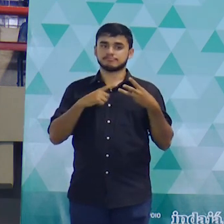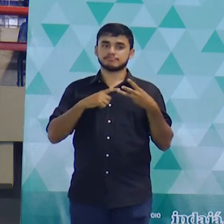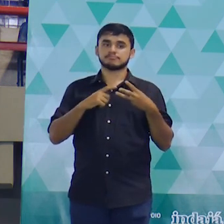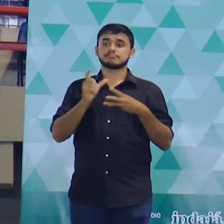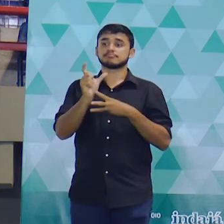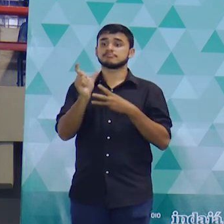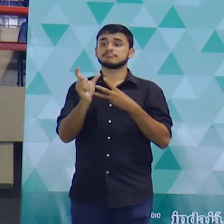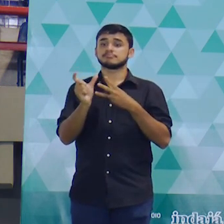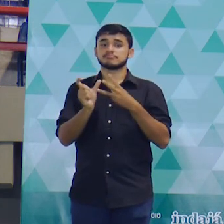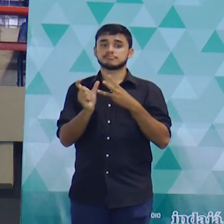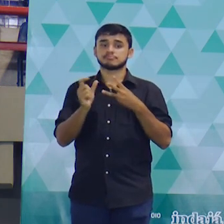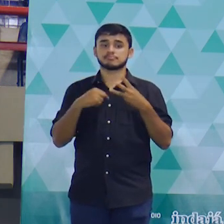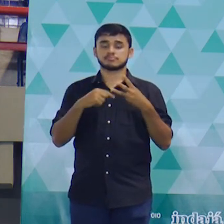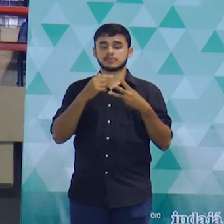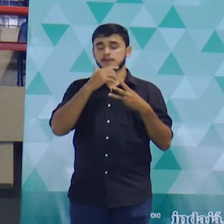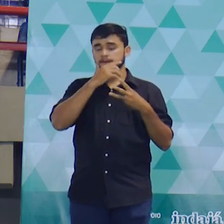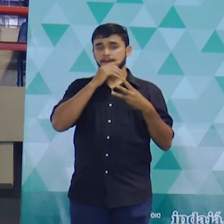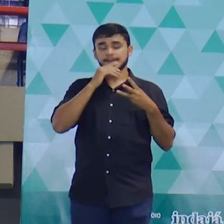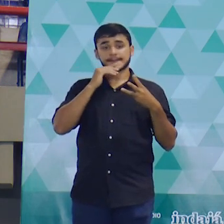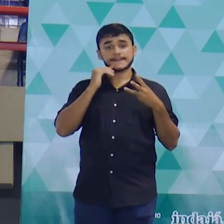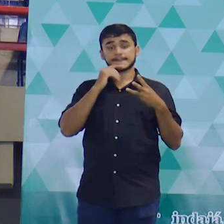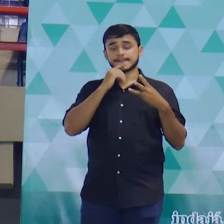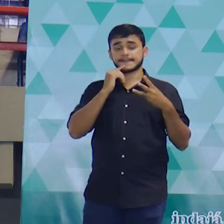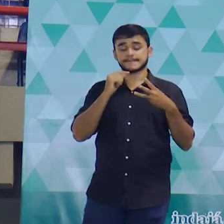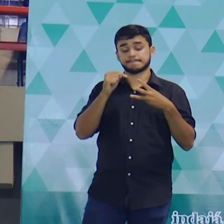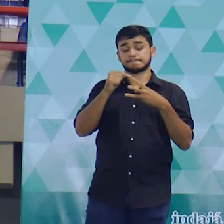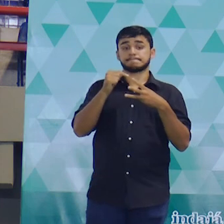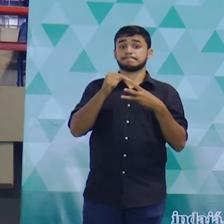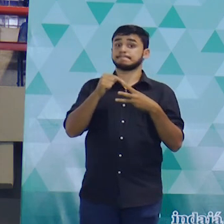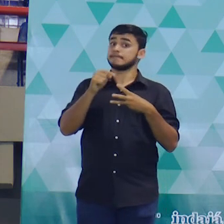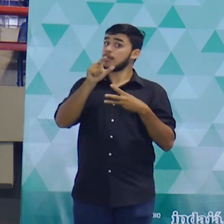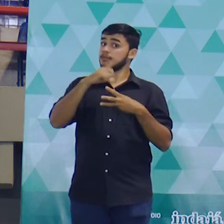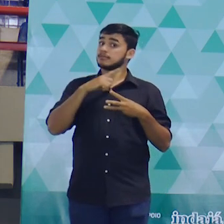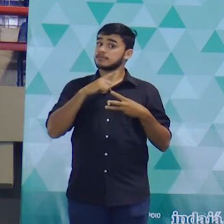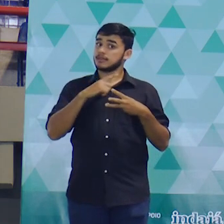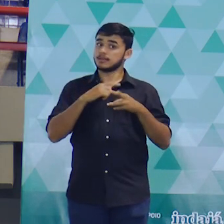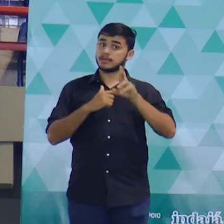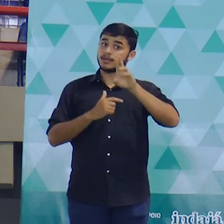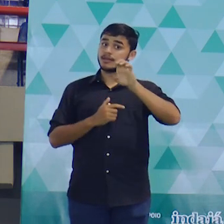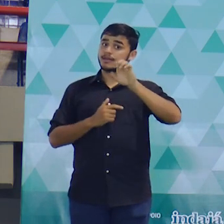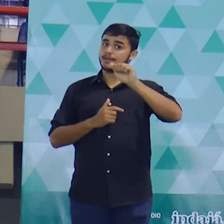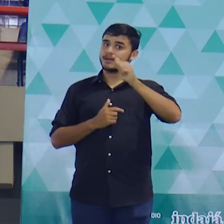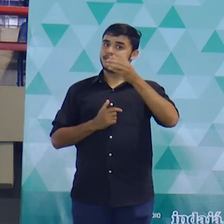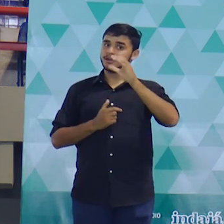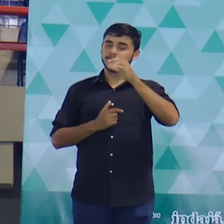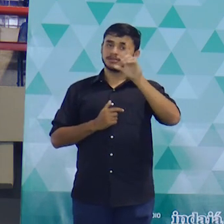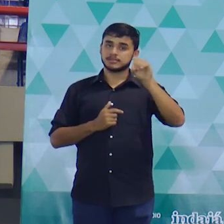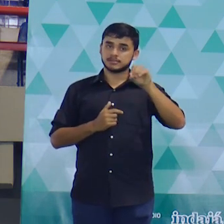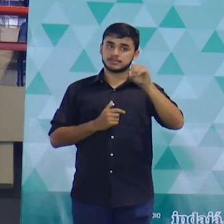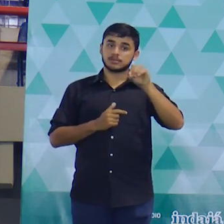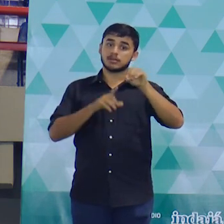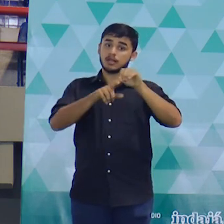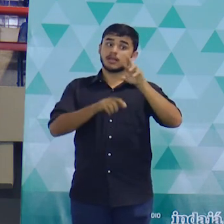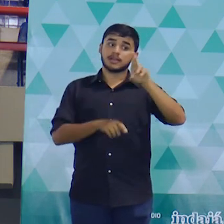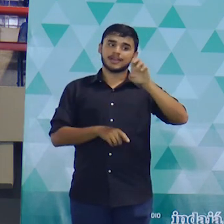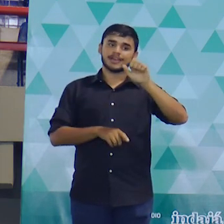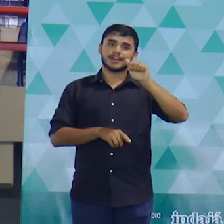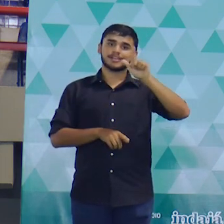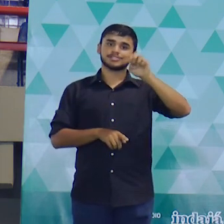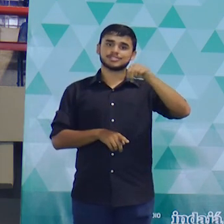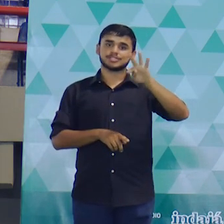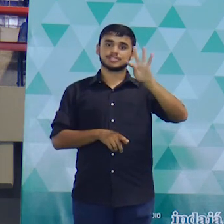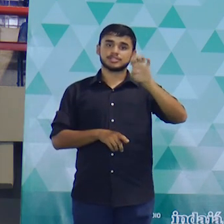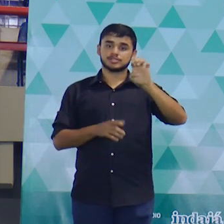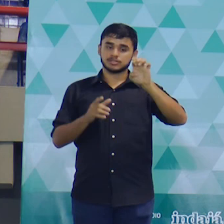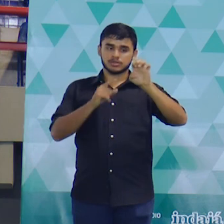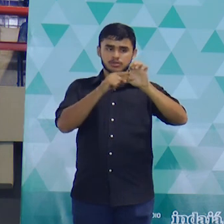Quais foram e como é que eu resolvi cada um? Primeiro caso especial, eu tinha 2 reações, mas eu posso trabalhar só com uma. Então eu somei